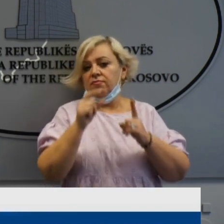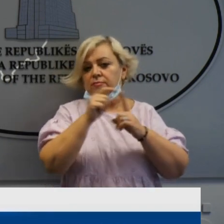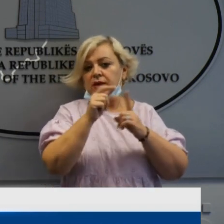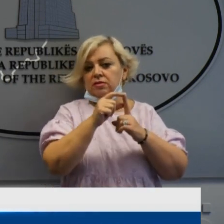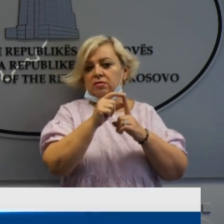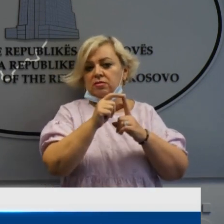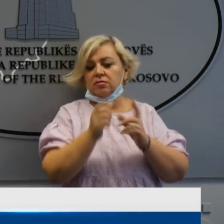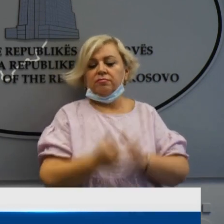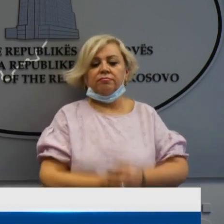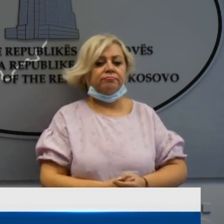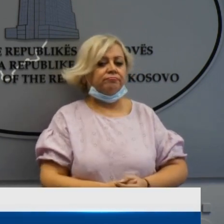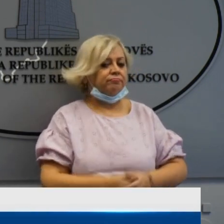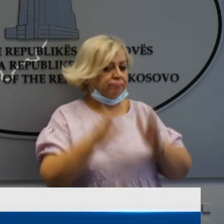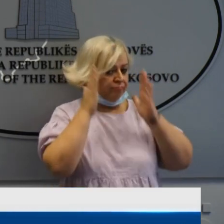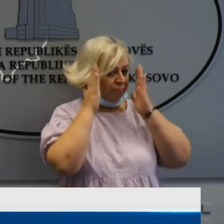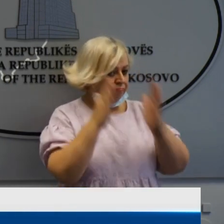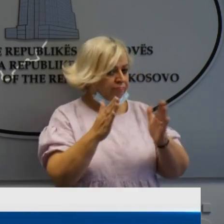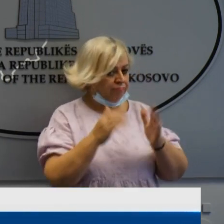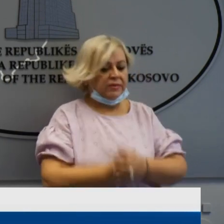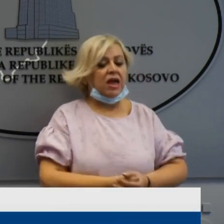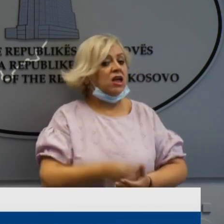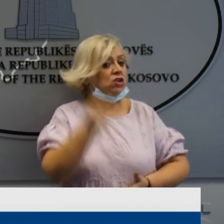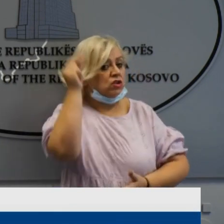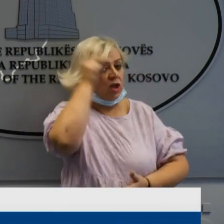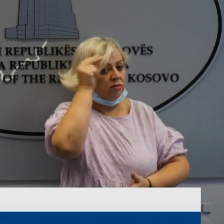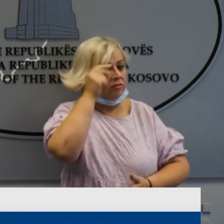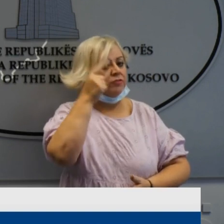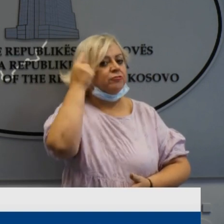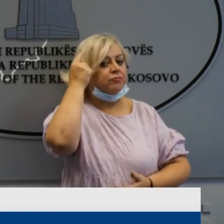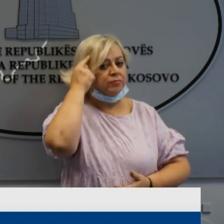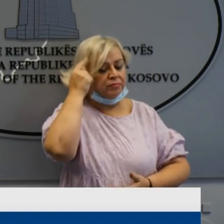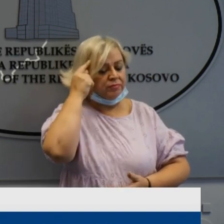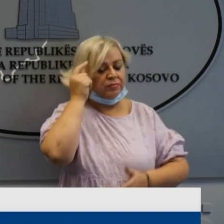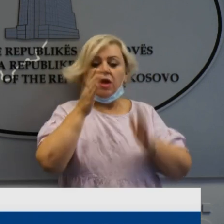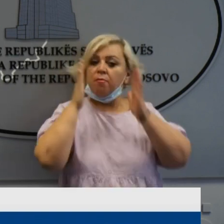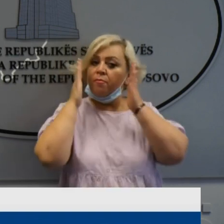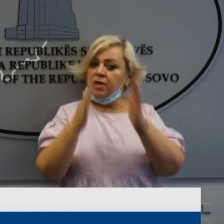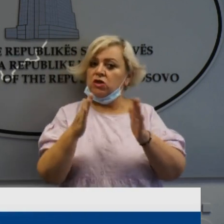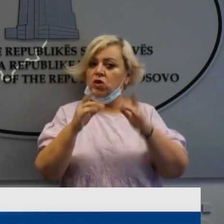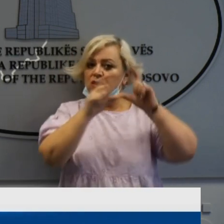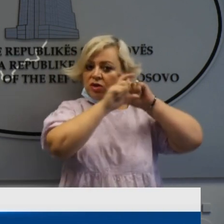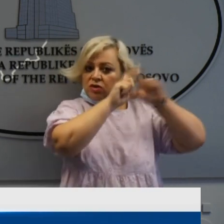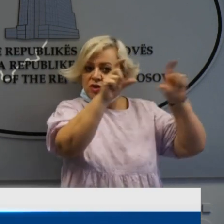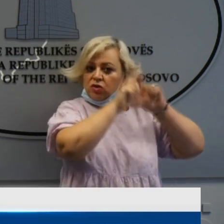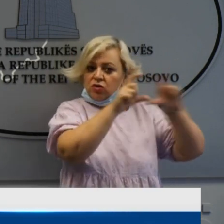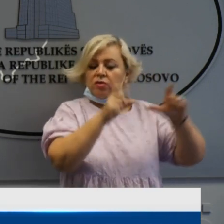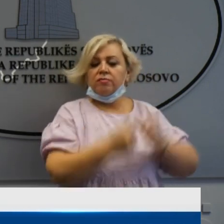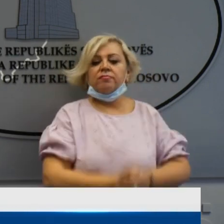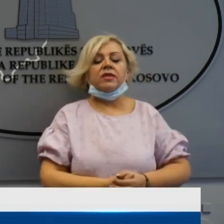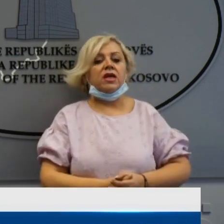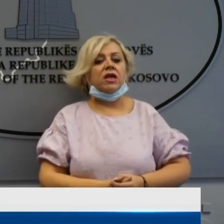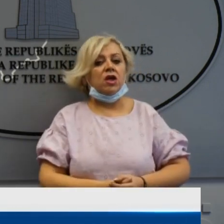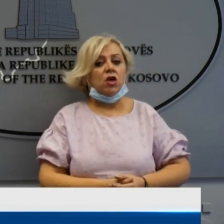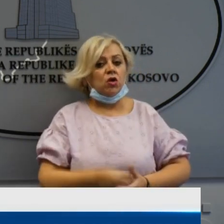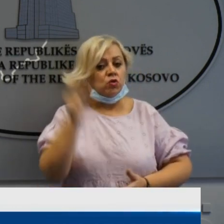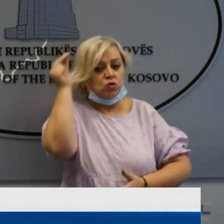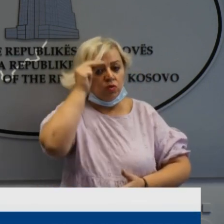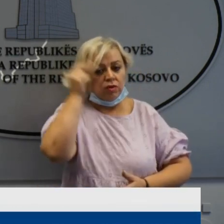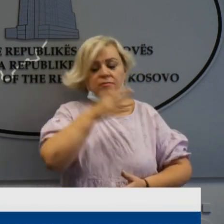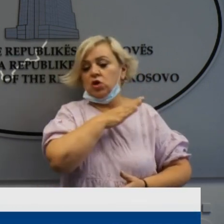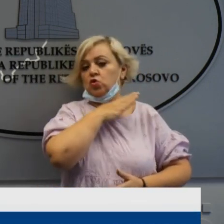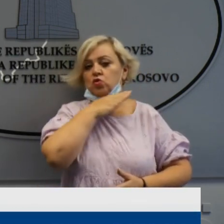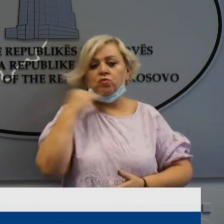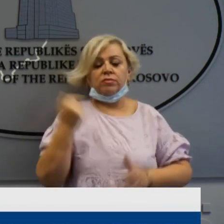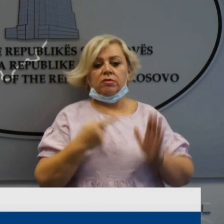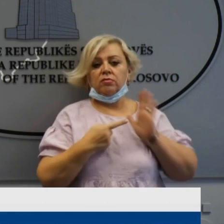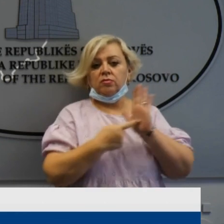Pfizer. Besojni shkencëtarëve të Mirfield, besojuni institucioneve dhe studimeve të shumta